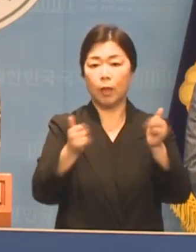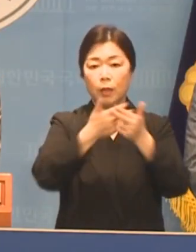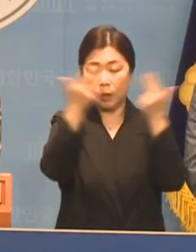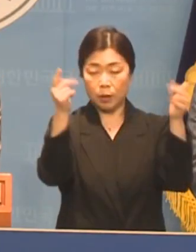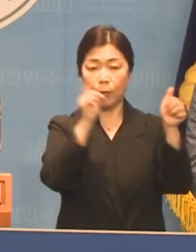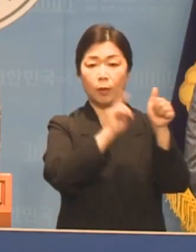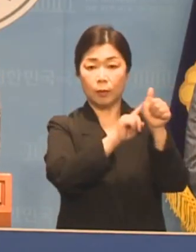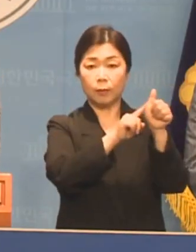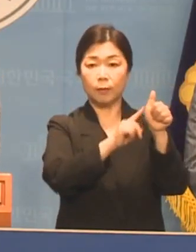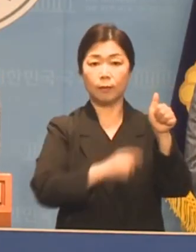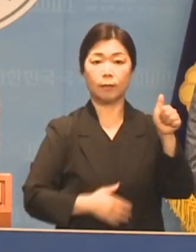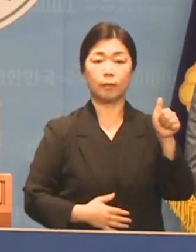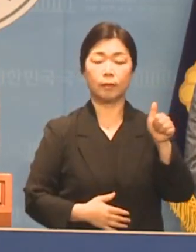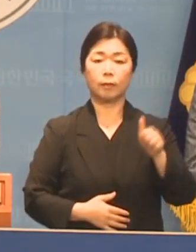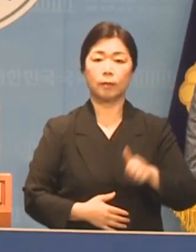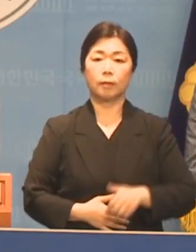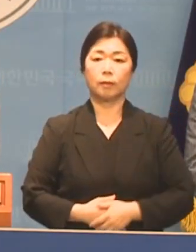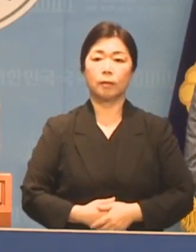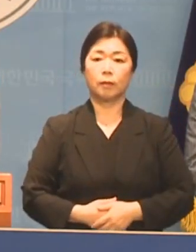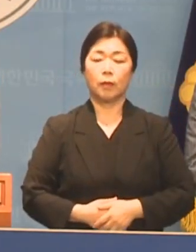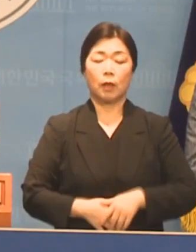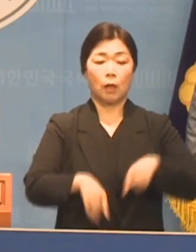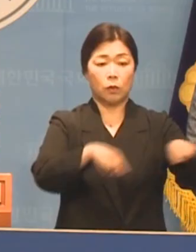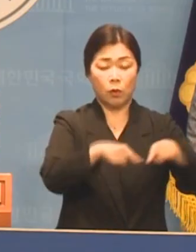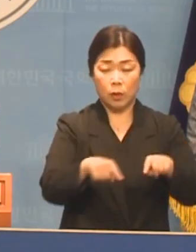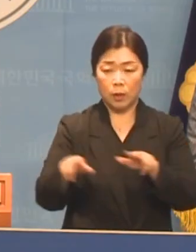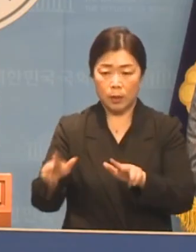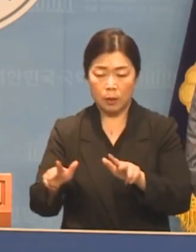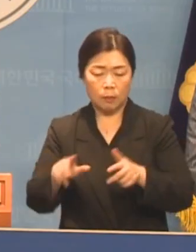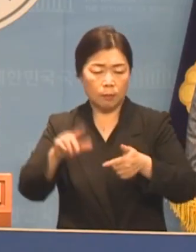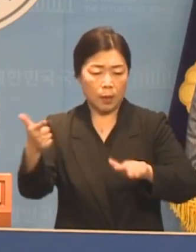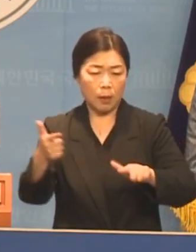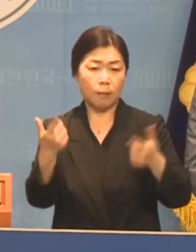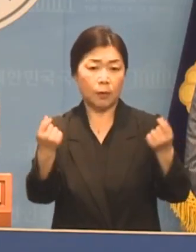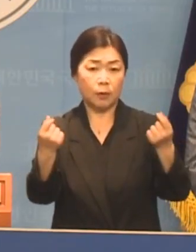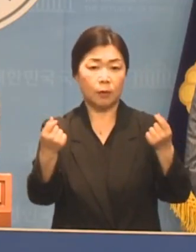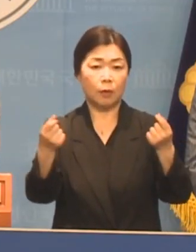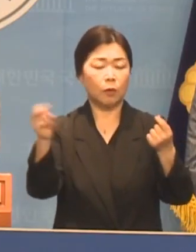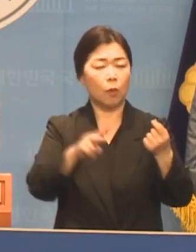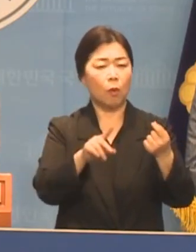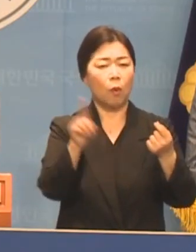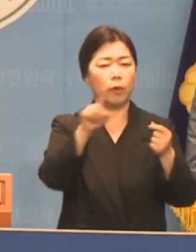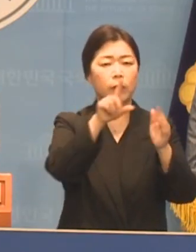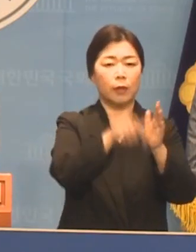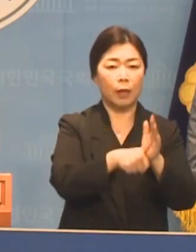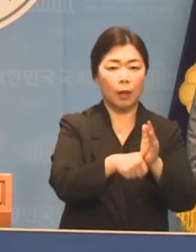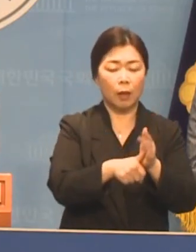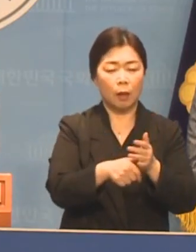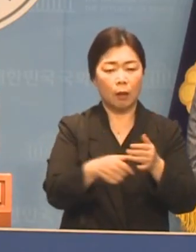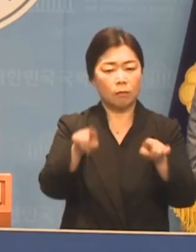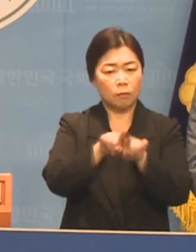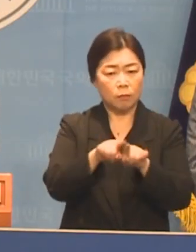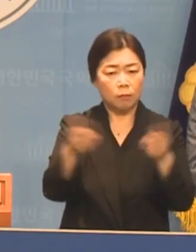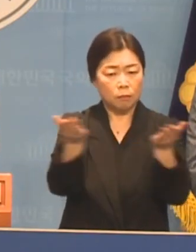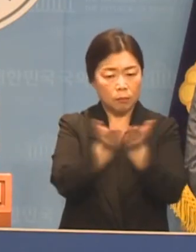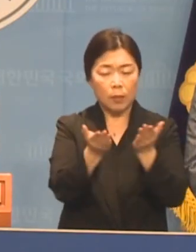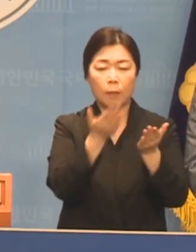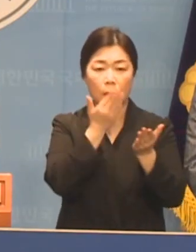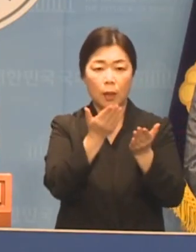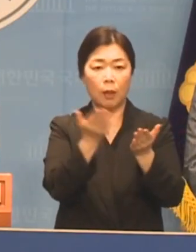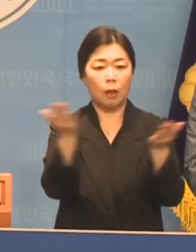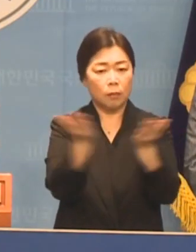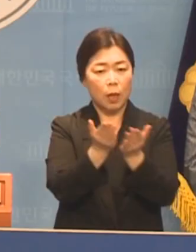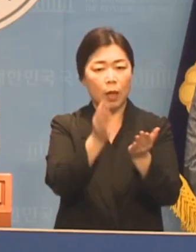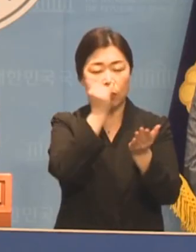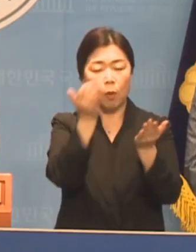이재명 도지사입니다. 정치와 행정의 길이 다를 수 있고 때로는 같을 수 있다고 생각합니다.